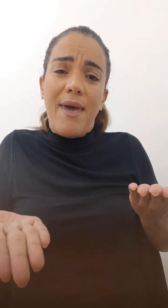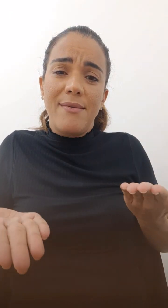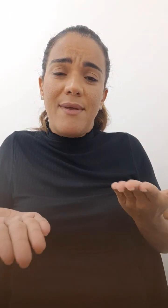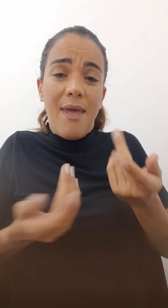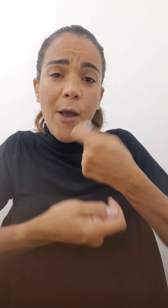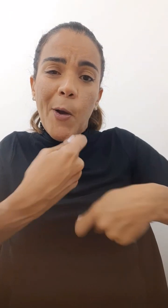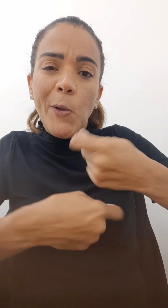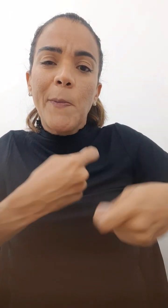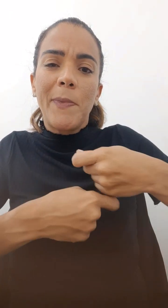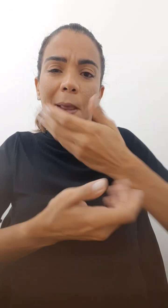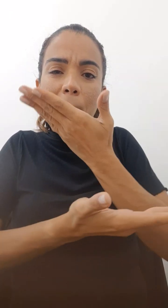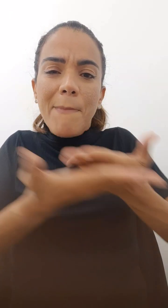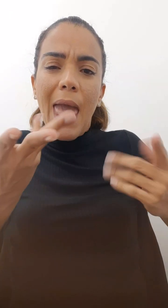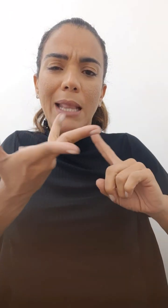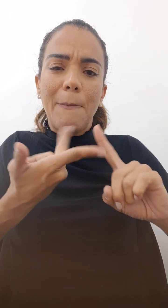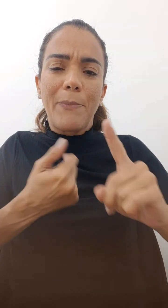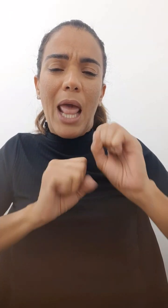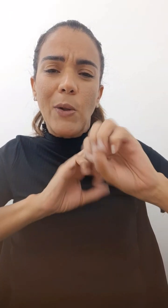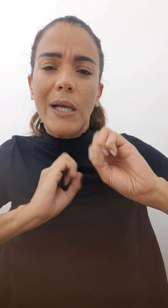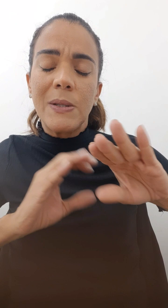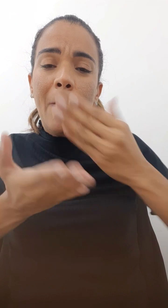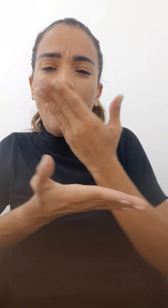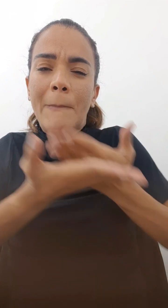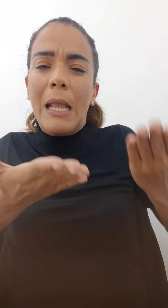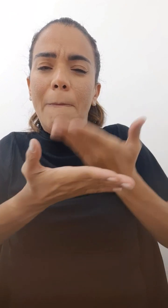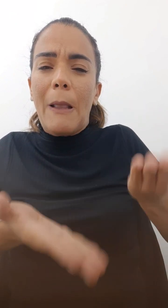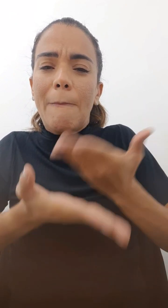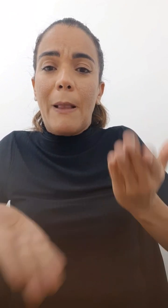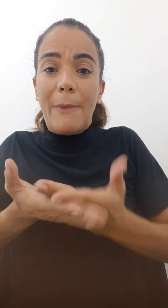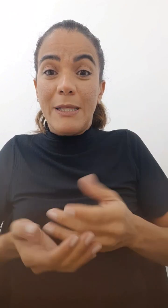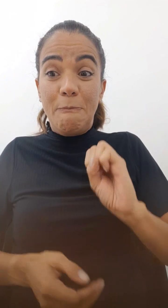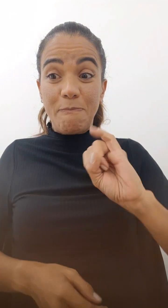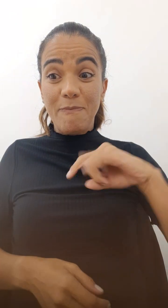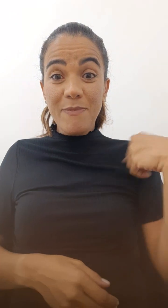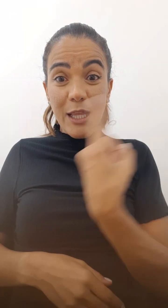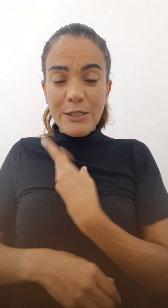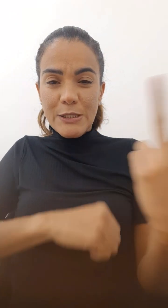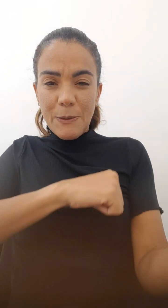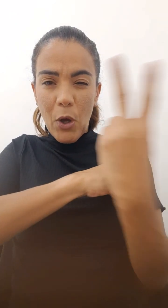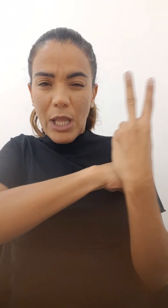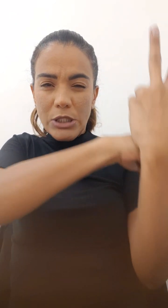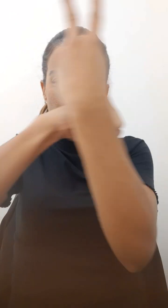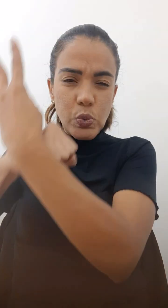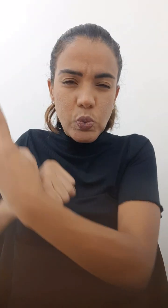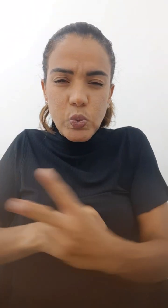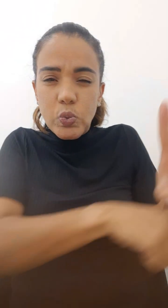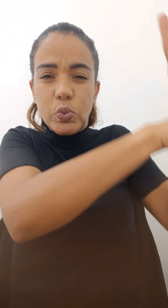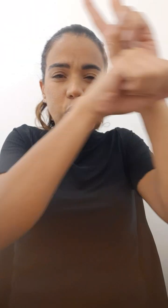representa para o seu país? O país perde na educação, na economia. Então, se conseguirmos